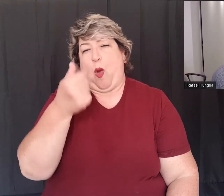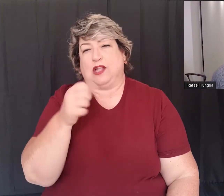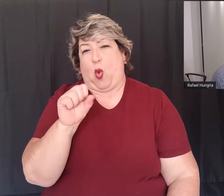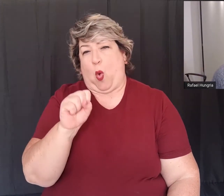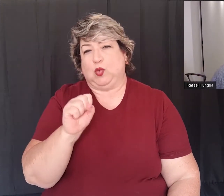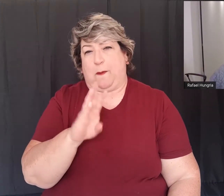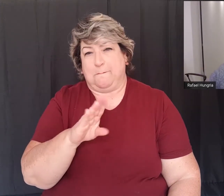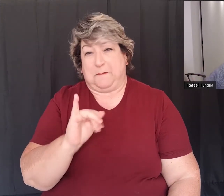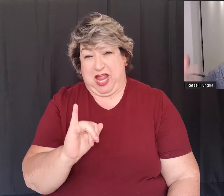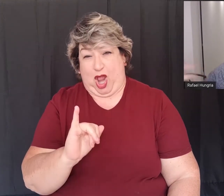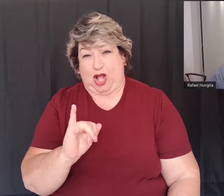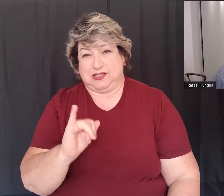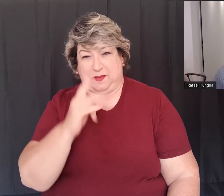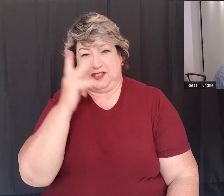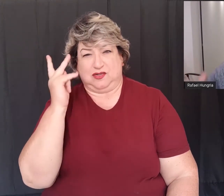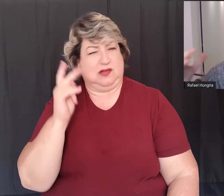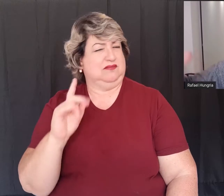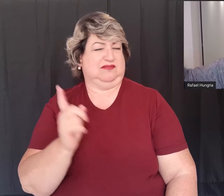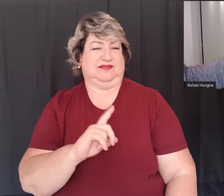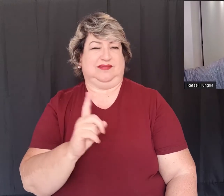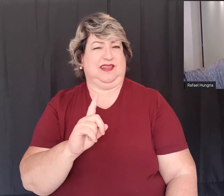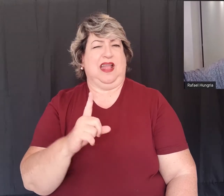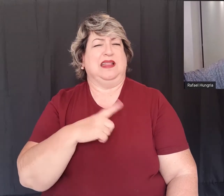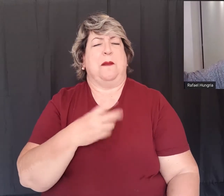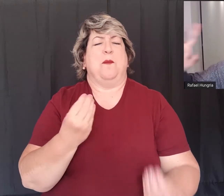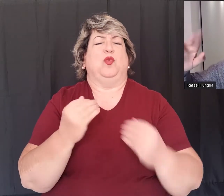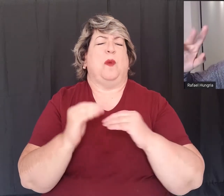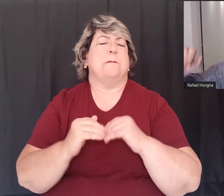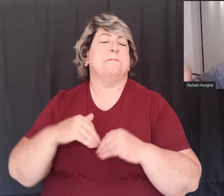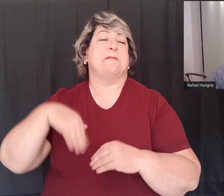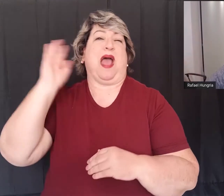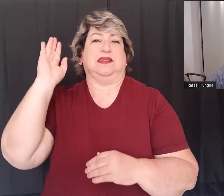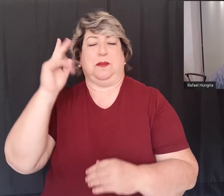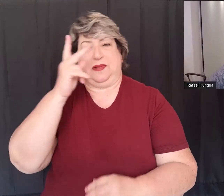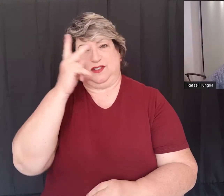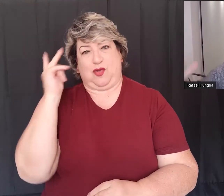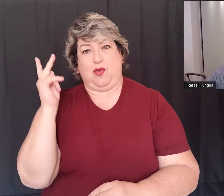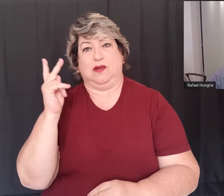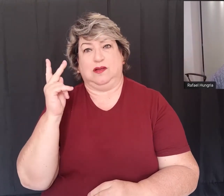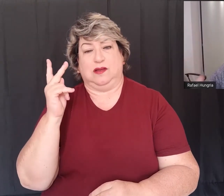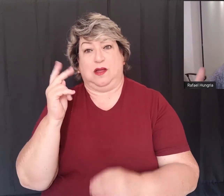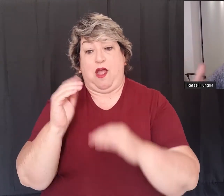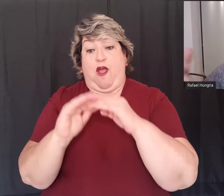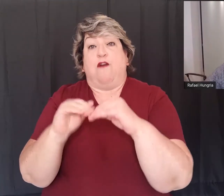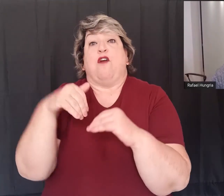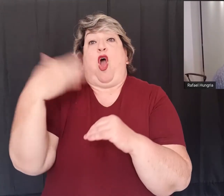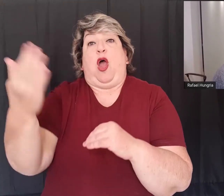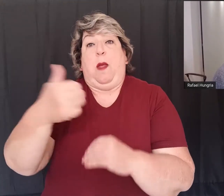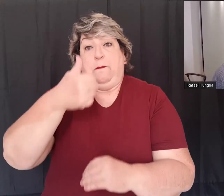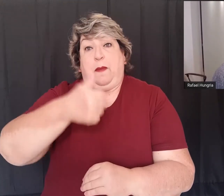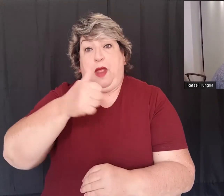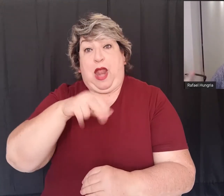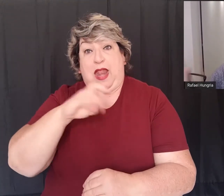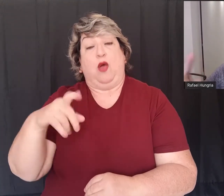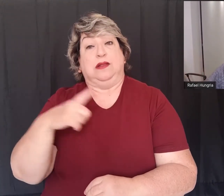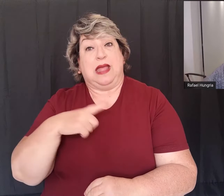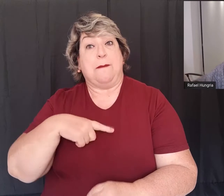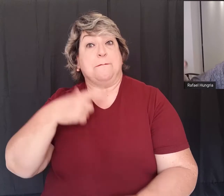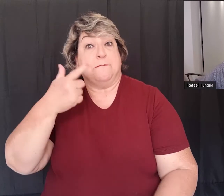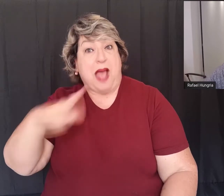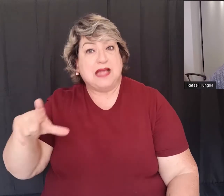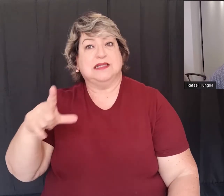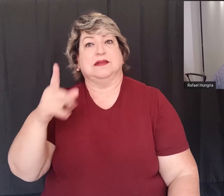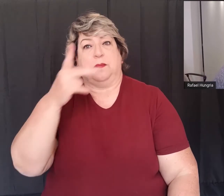meio de pessoas. Não, tem muito mais. E fora da Terra, entre aspas, fora do primeiro anel, existe vida também. Inclusive